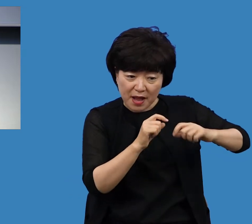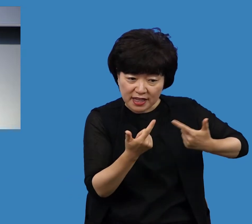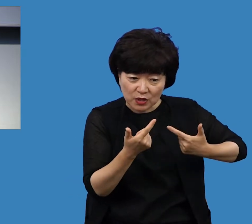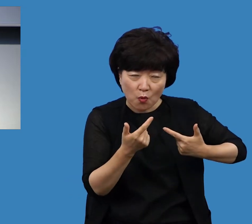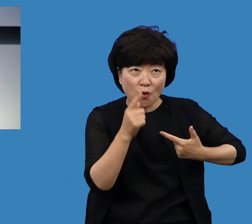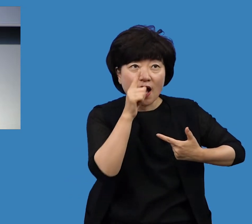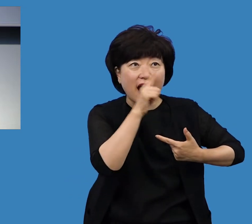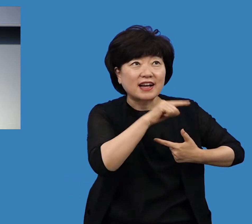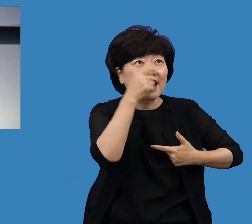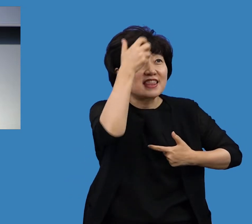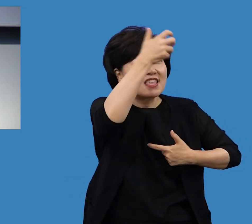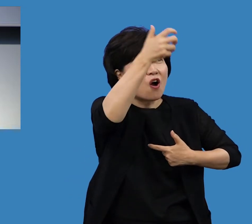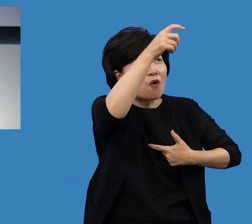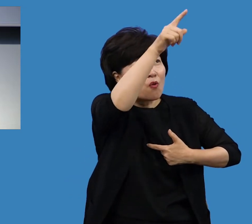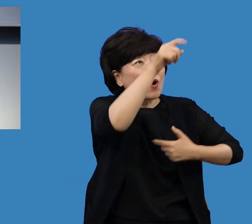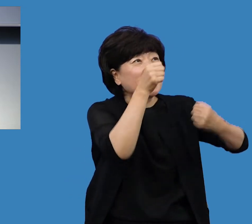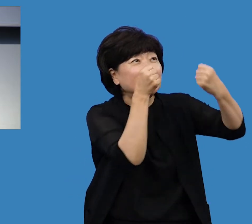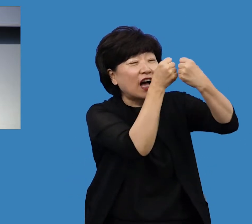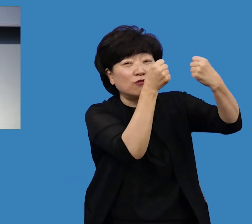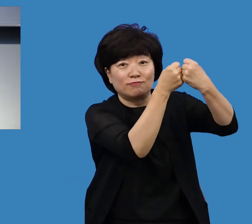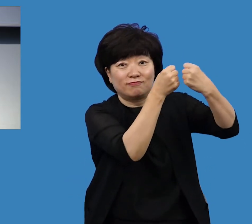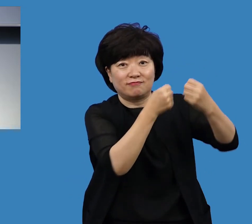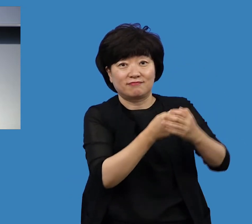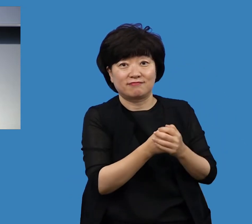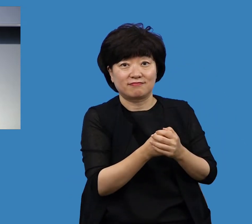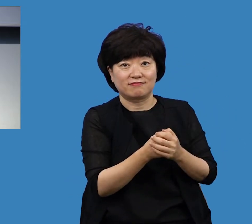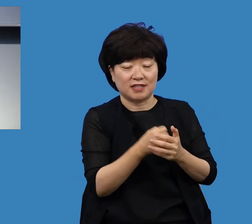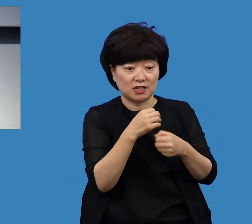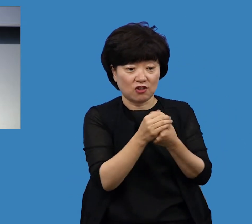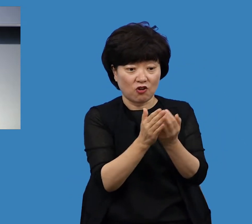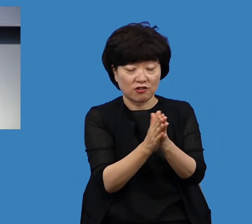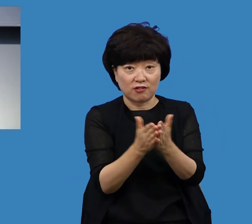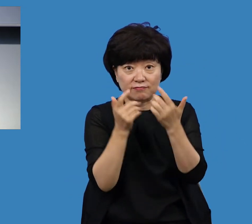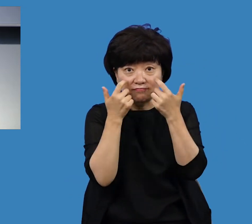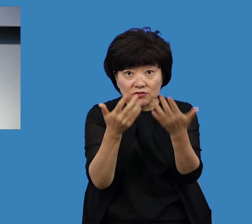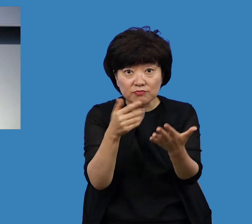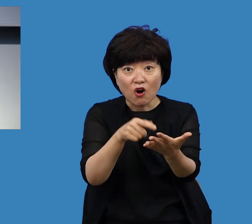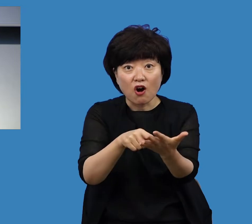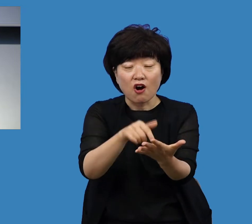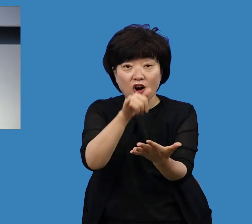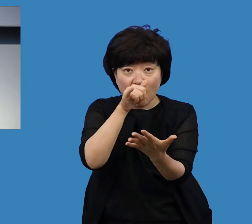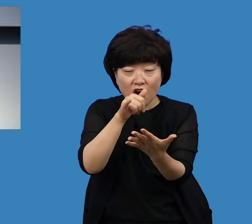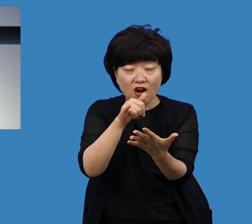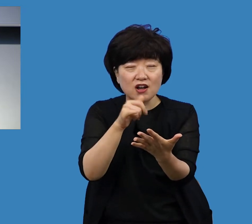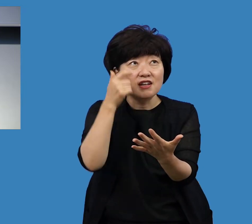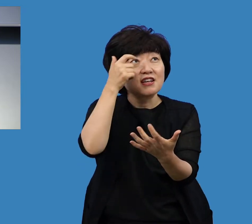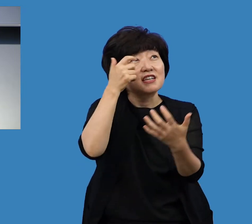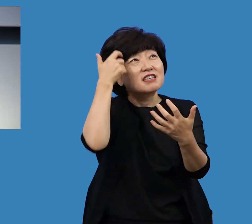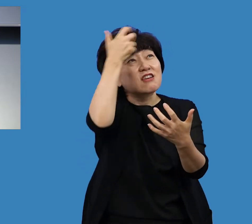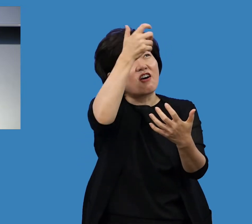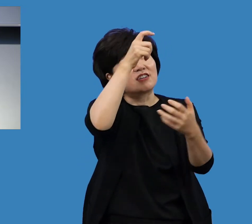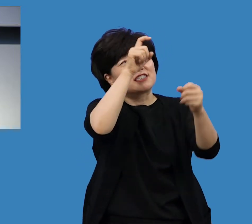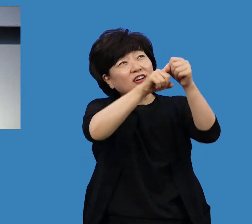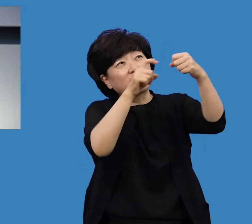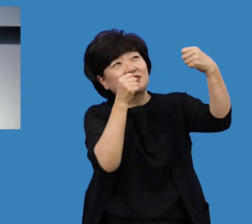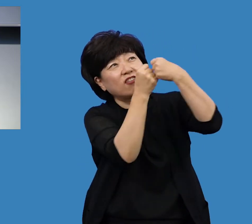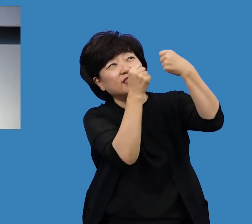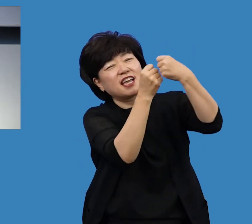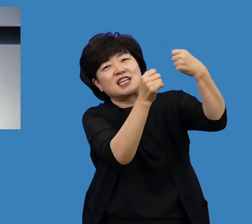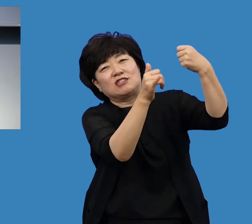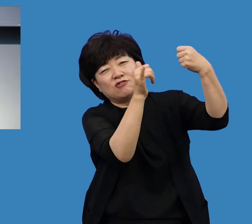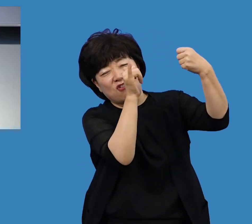영들에 대한 싸움이라고 얘기하고 있습니다. 그러니까 성경은 분명히 뭐라고 얘기하냐면 영적인 전쟁을 싸운다는 거예요. 그